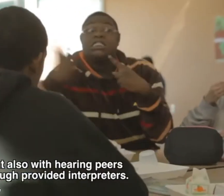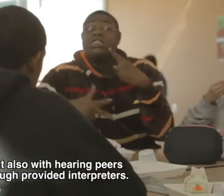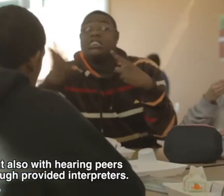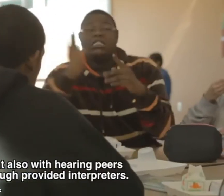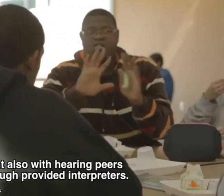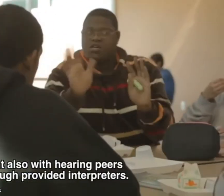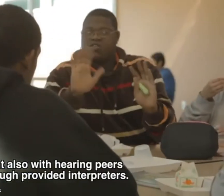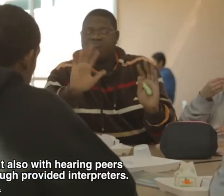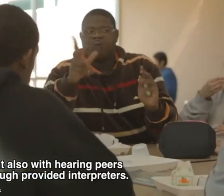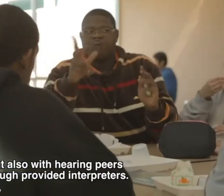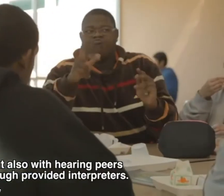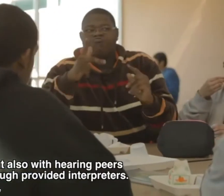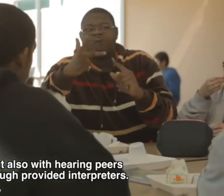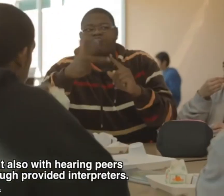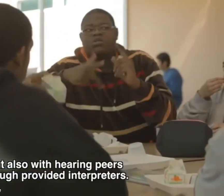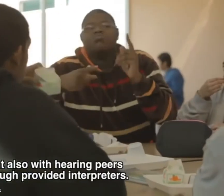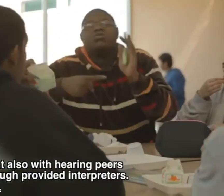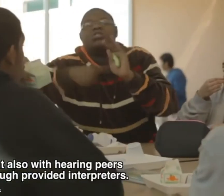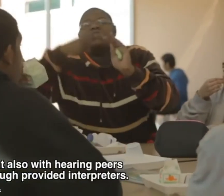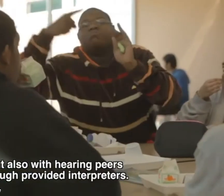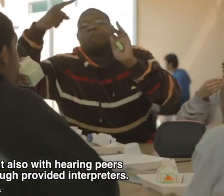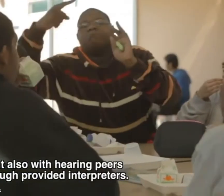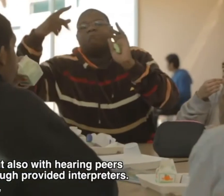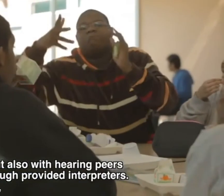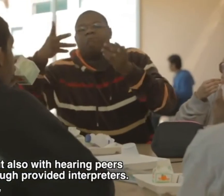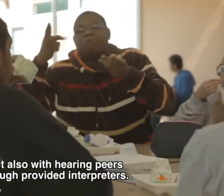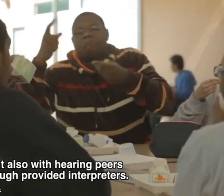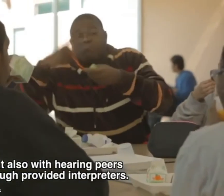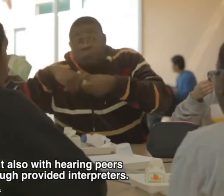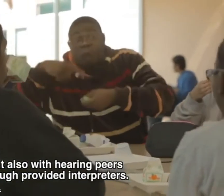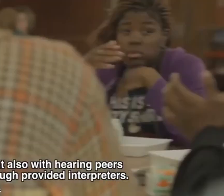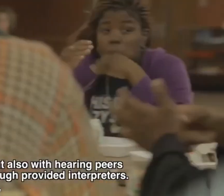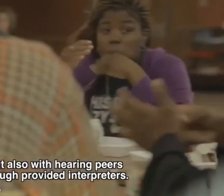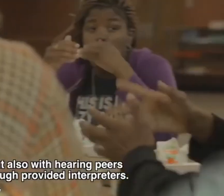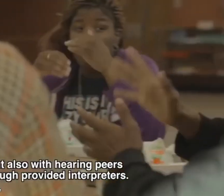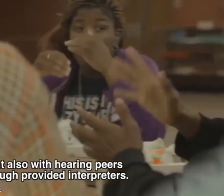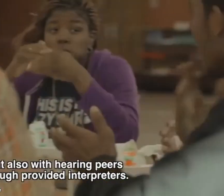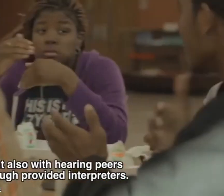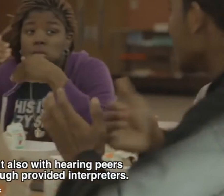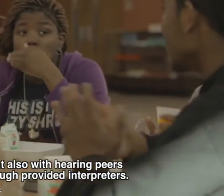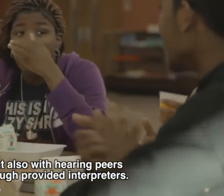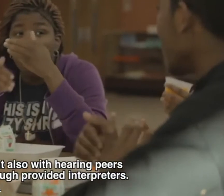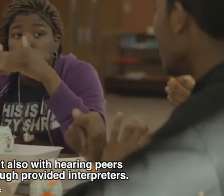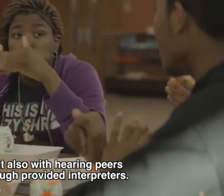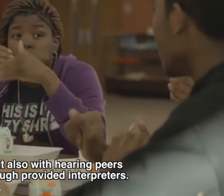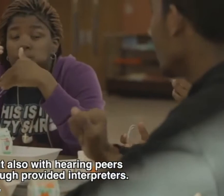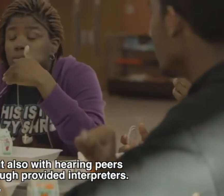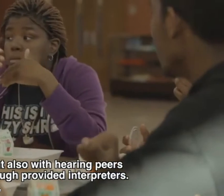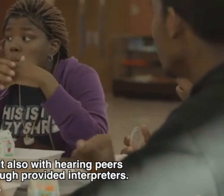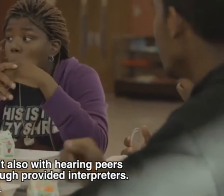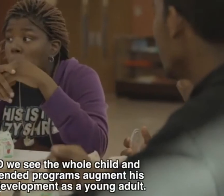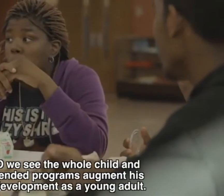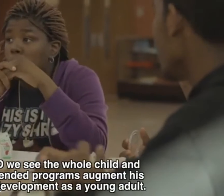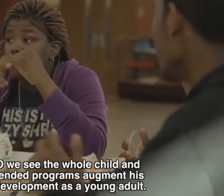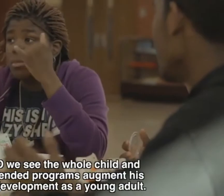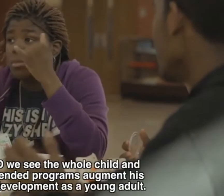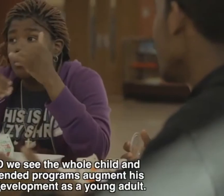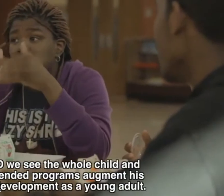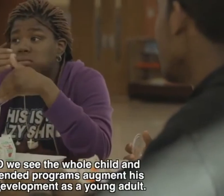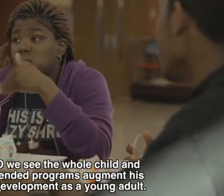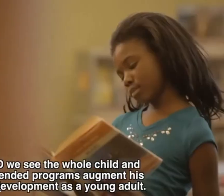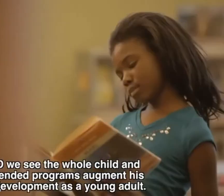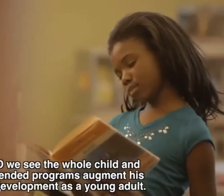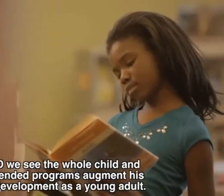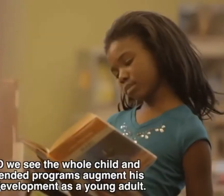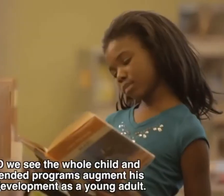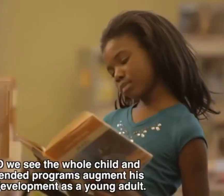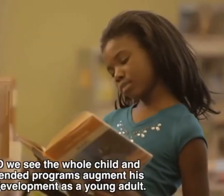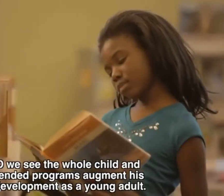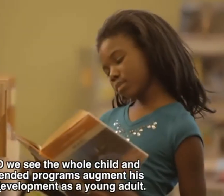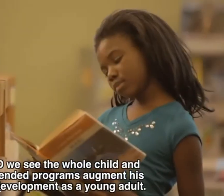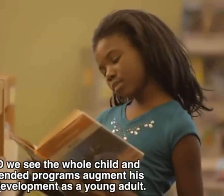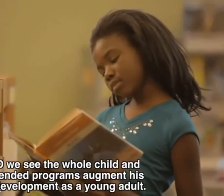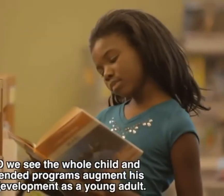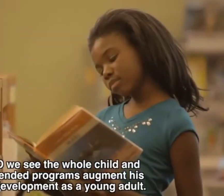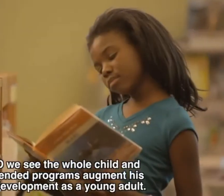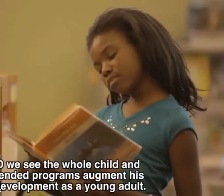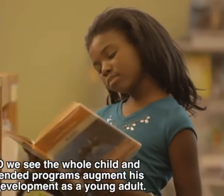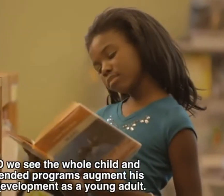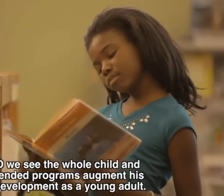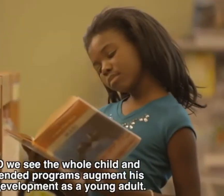pero también con compañeros no sordos. A través de intérpretes en DSD vemos todo el niño con